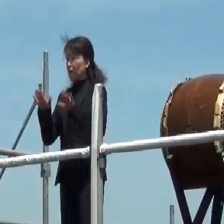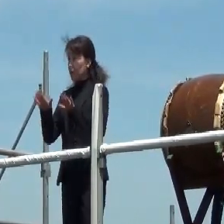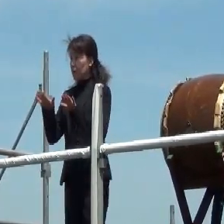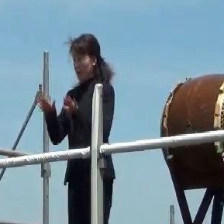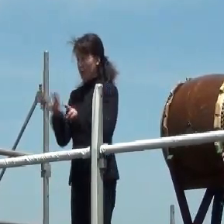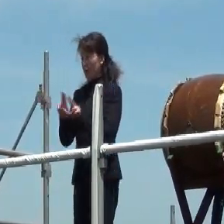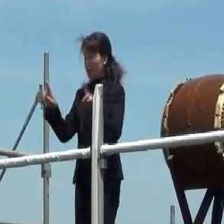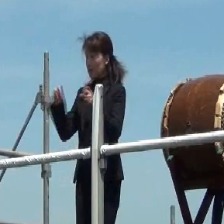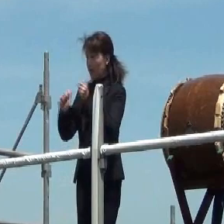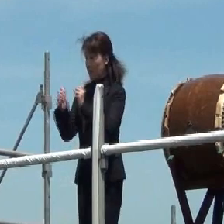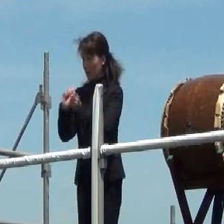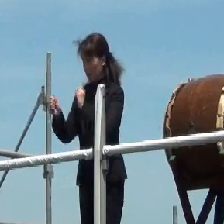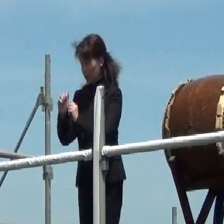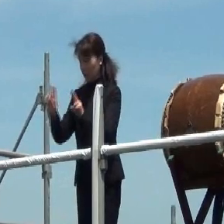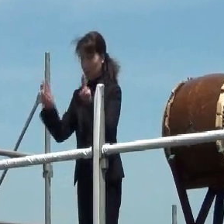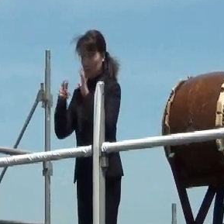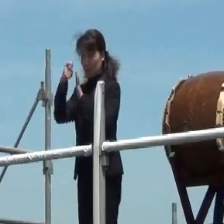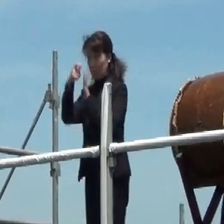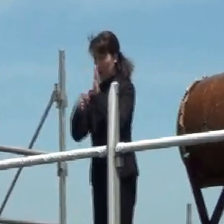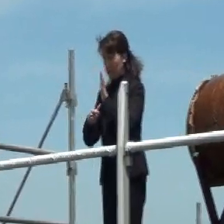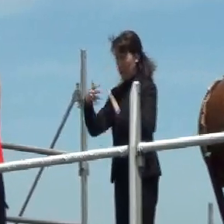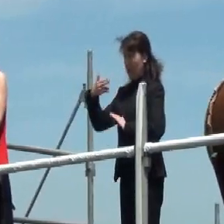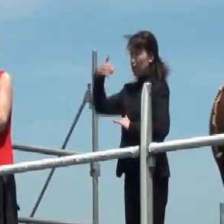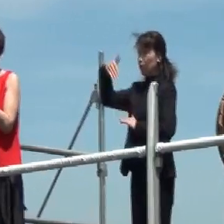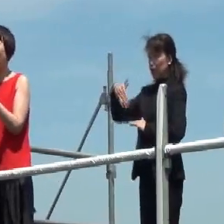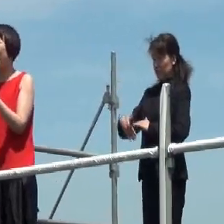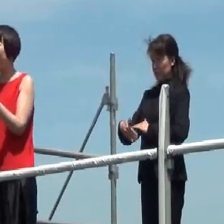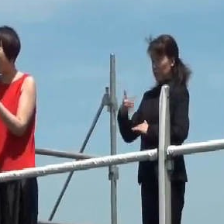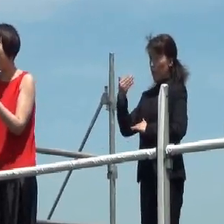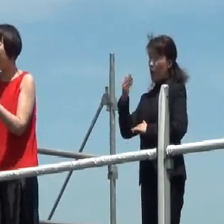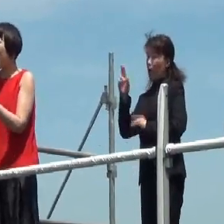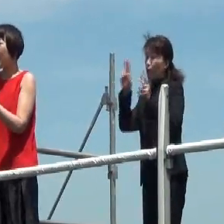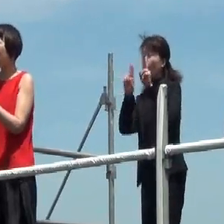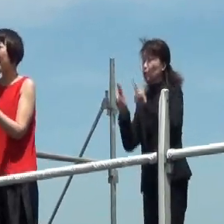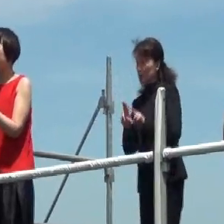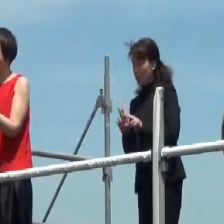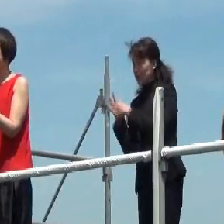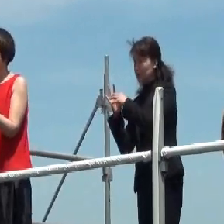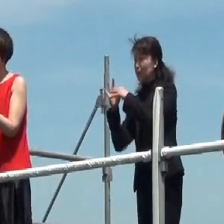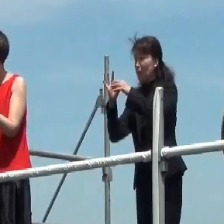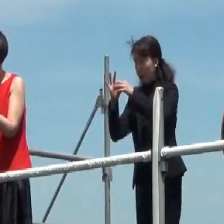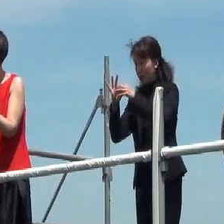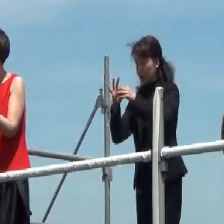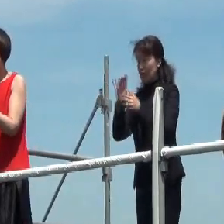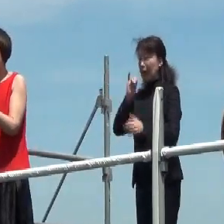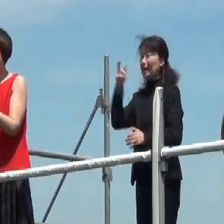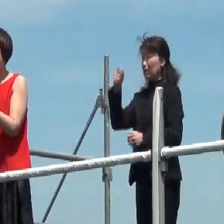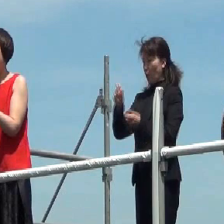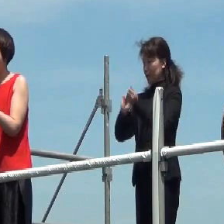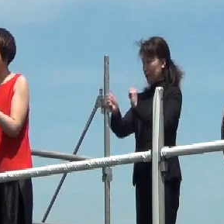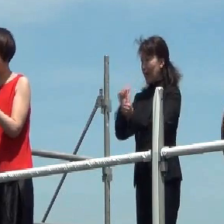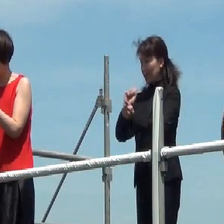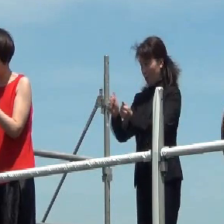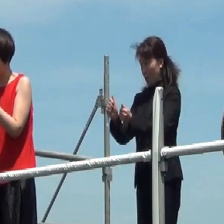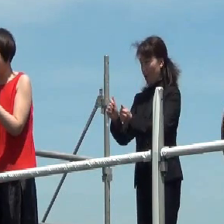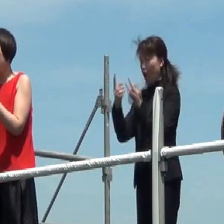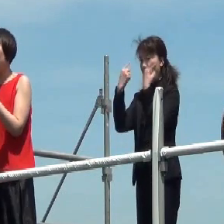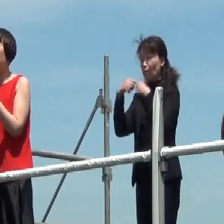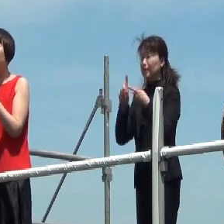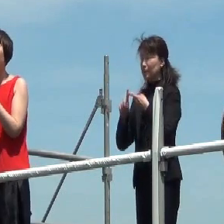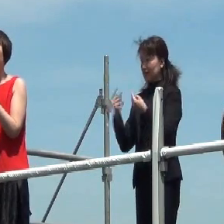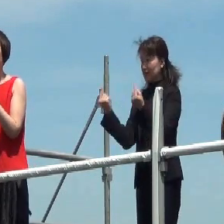今演奏いたしました曲は九州の小倉に伝わる小倉祇園太鼓をアレンジし